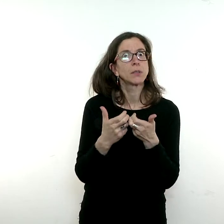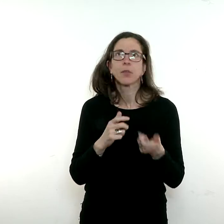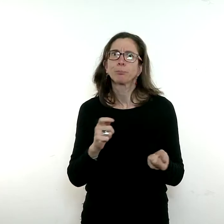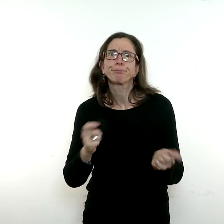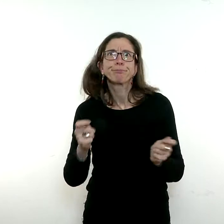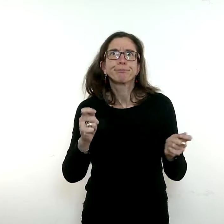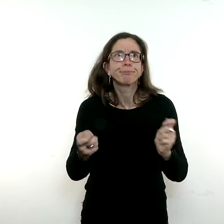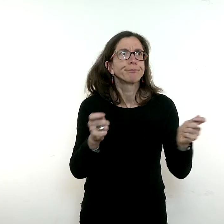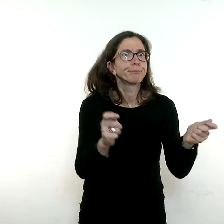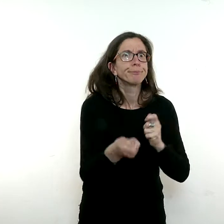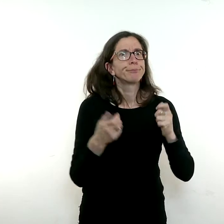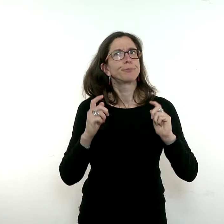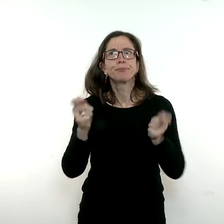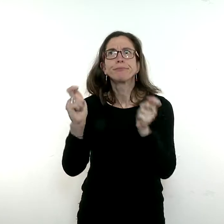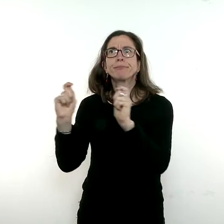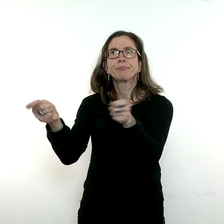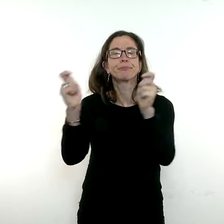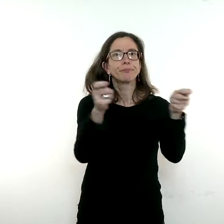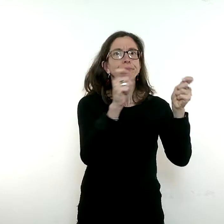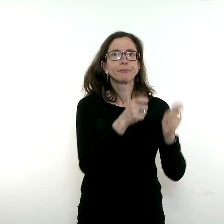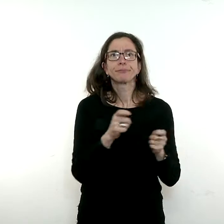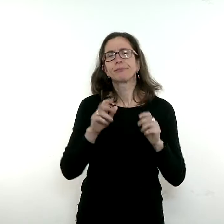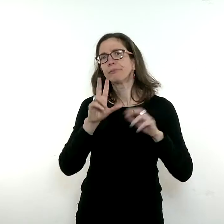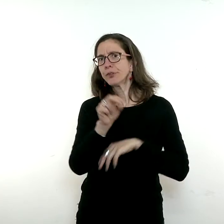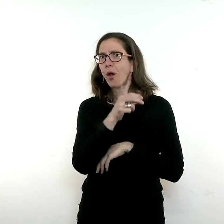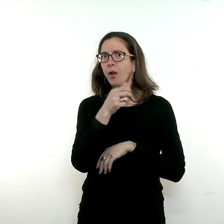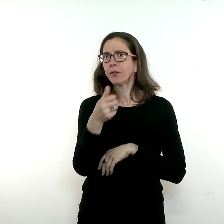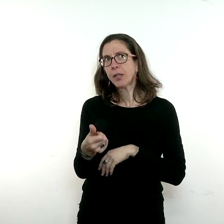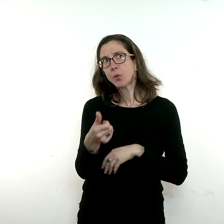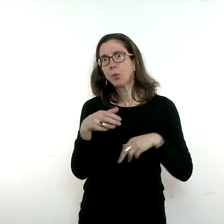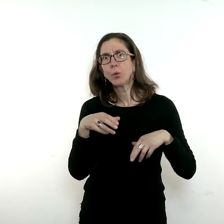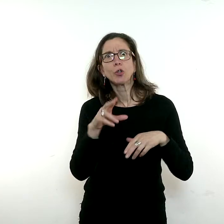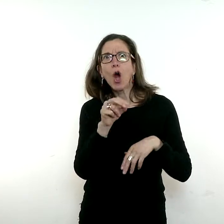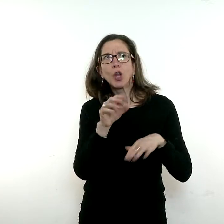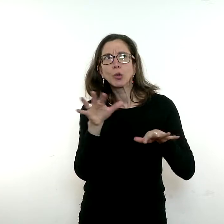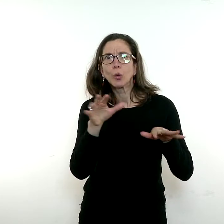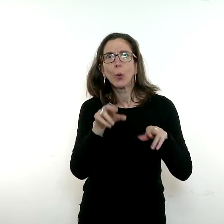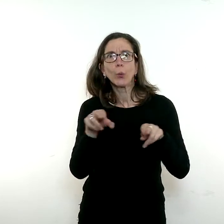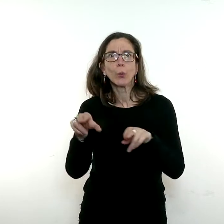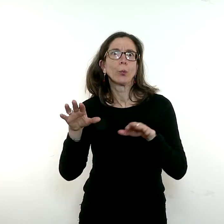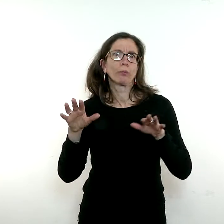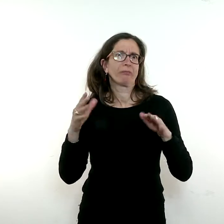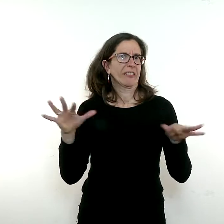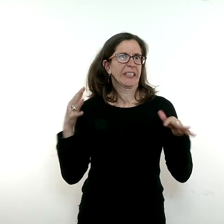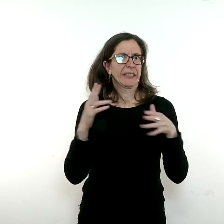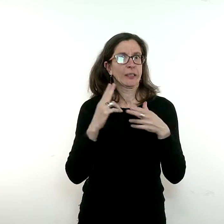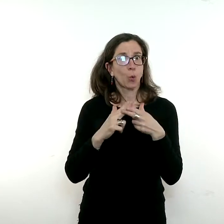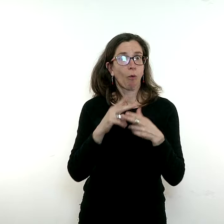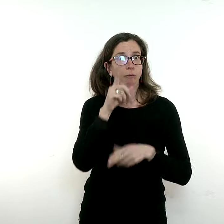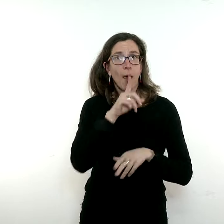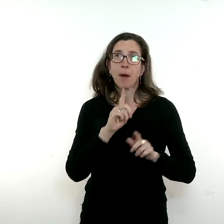lieux publics ont été nommés avec des noms de femmes. Et puis également cette belle collecte que l'on fait sur